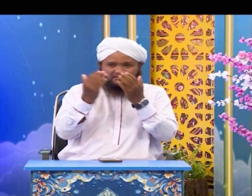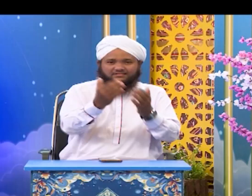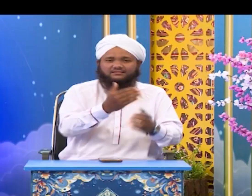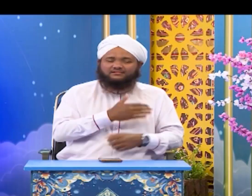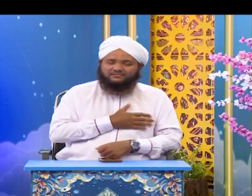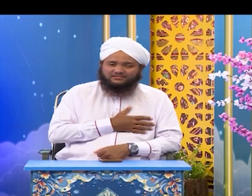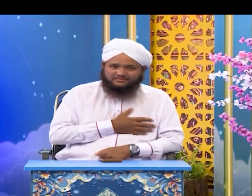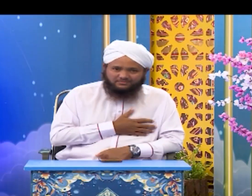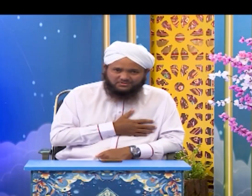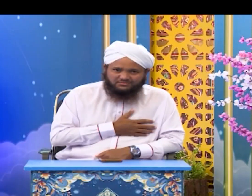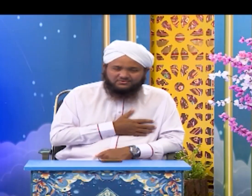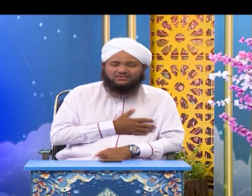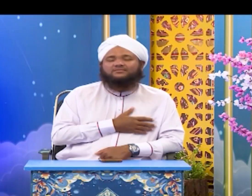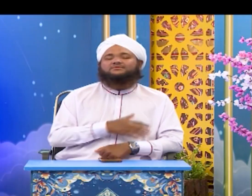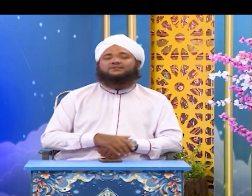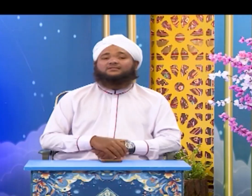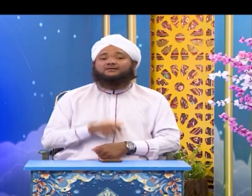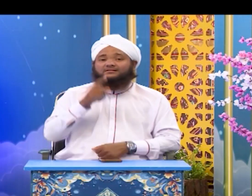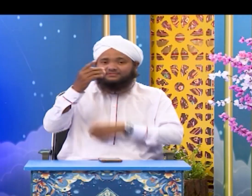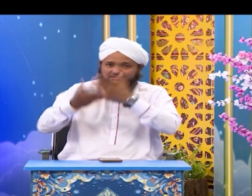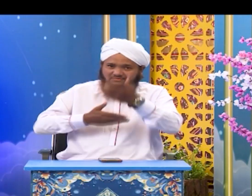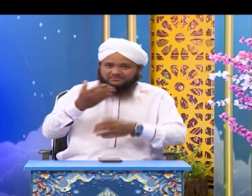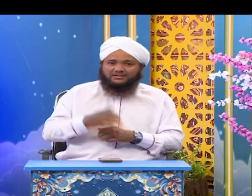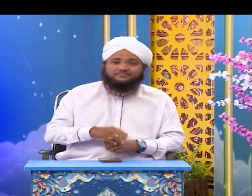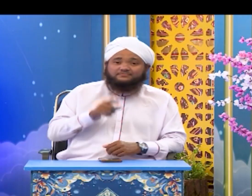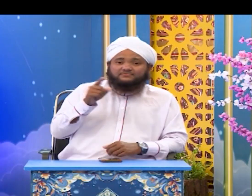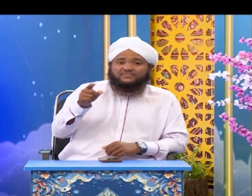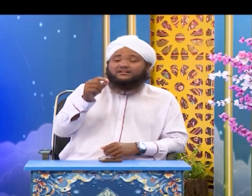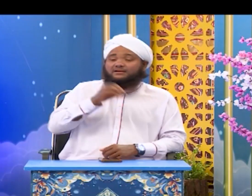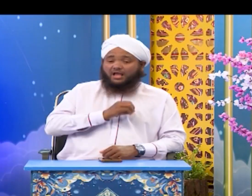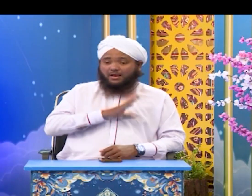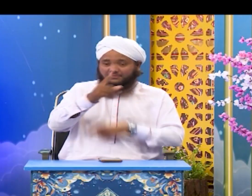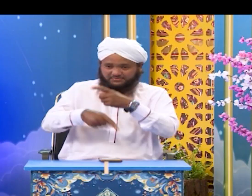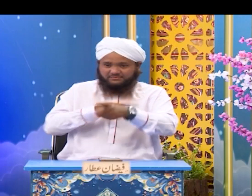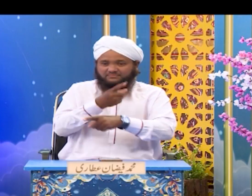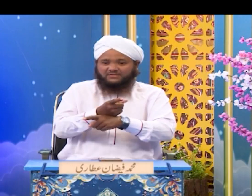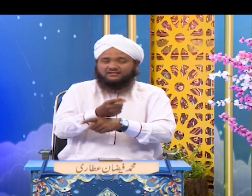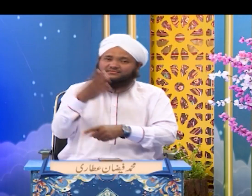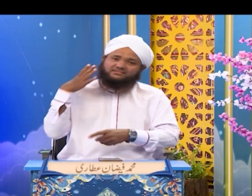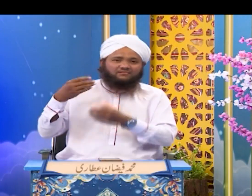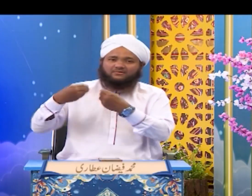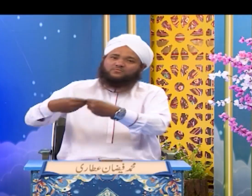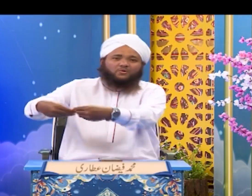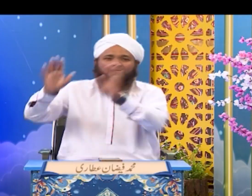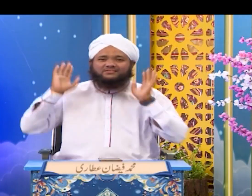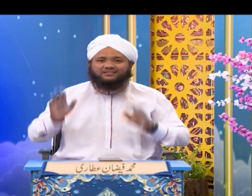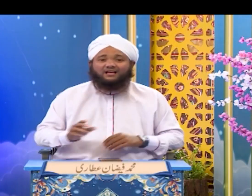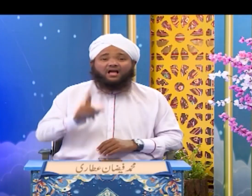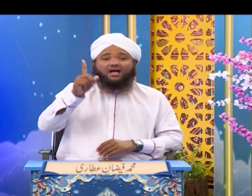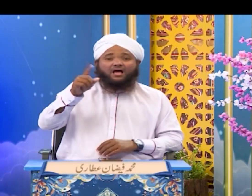علیہ وآلہ وصحبہ وسلم نے ارشاد فرمایا، اس عمل کا اجر تو تمہیں مل گیا، اللہ پاک نے تمہیں اسلام